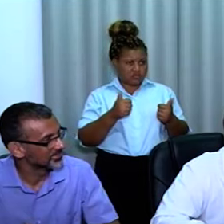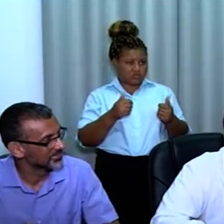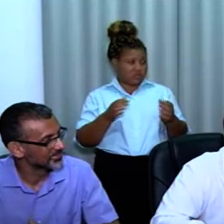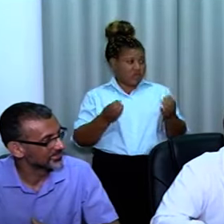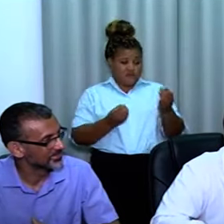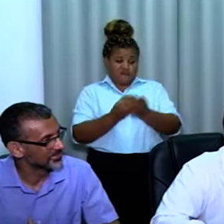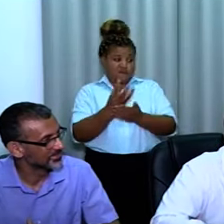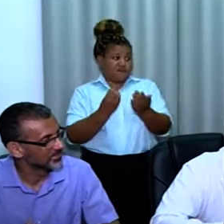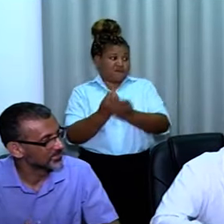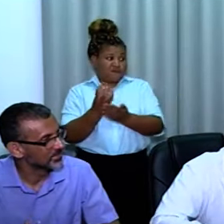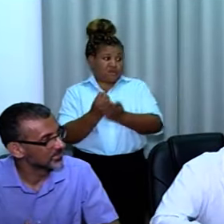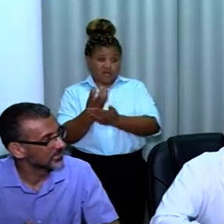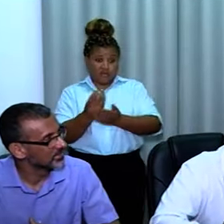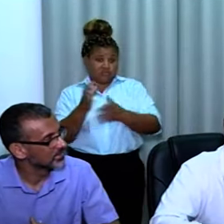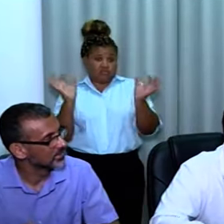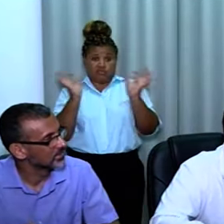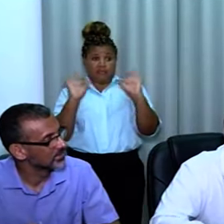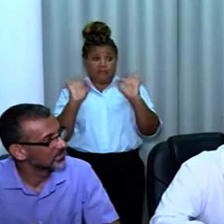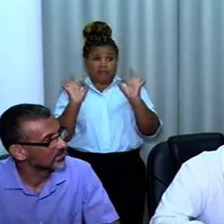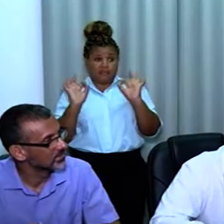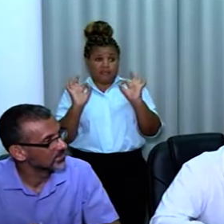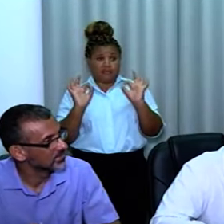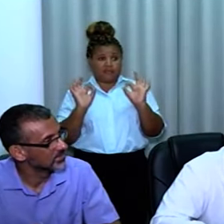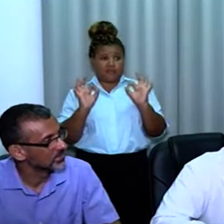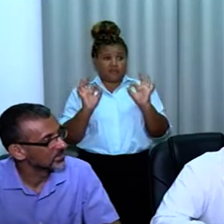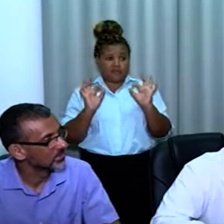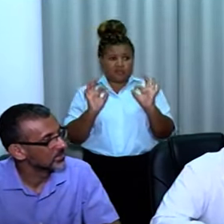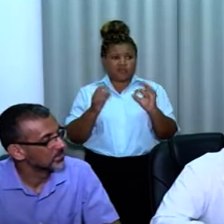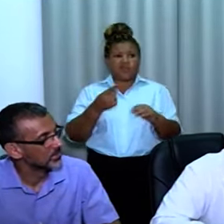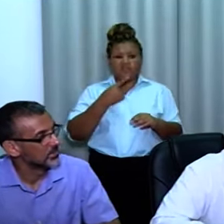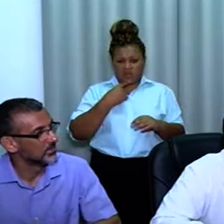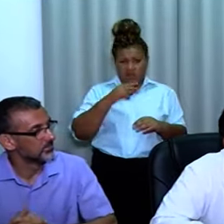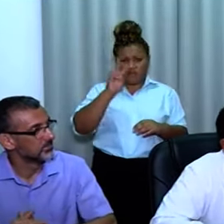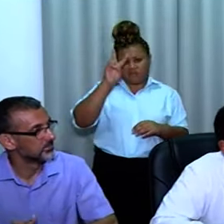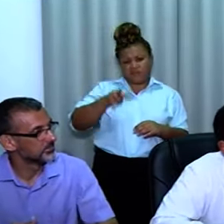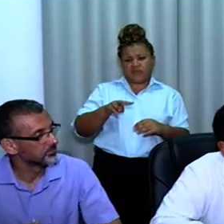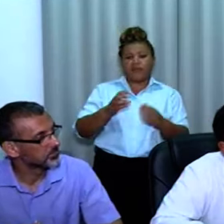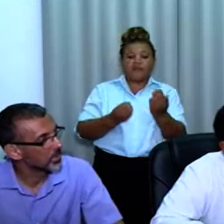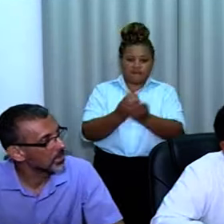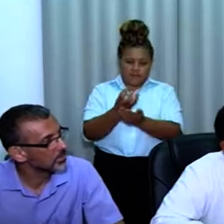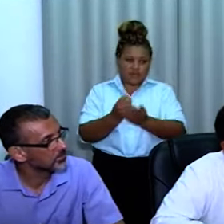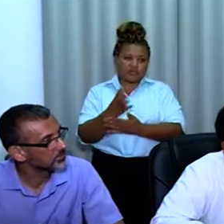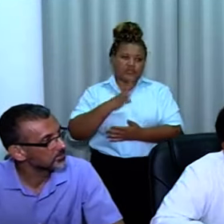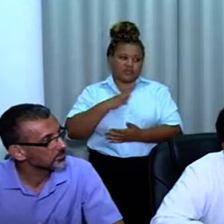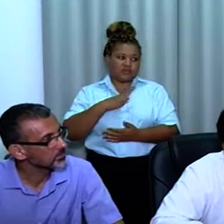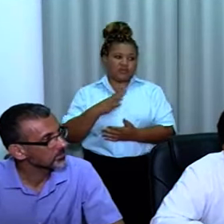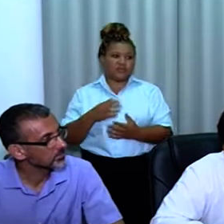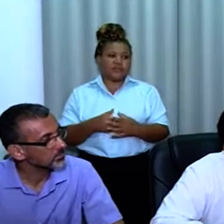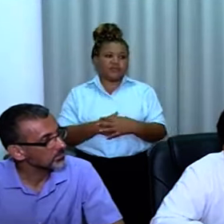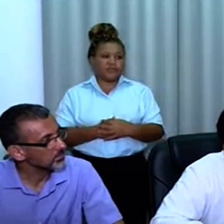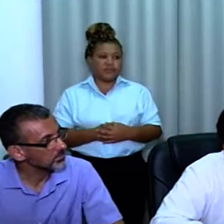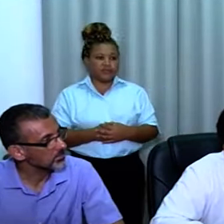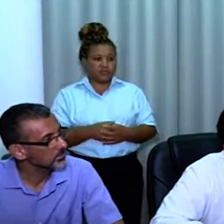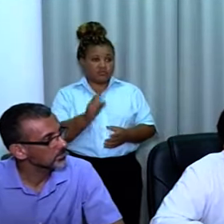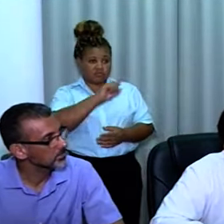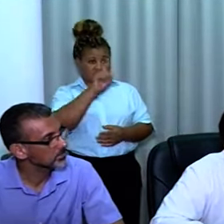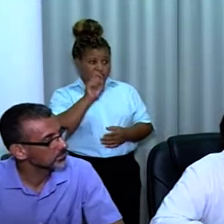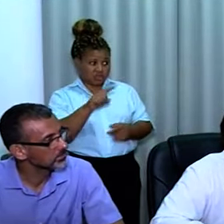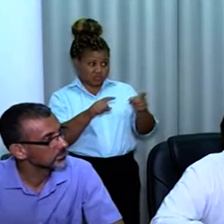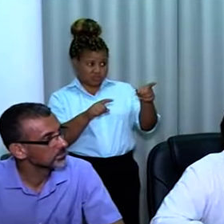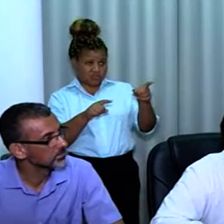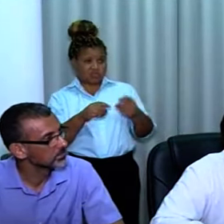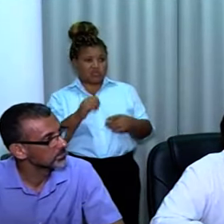vérifier. Si nous vérifier nous pour faire connaître. Pour confirmer est-ce que la vie retourne normal demain travail quotidien